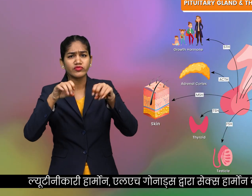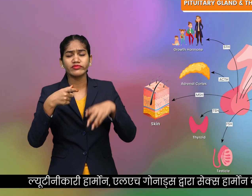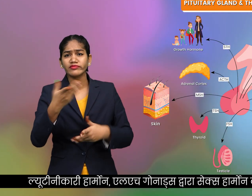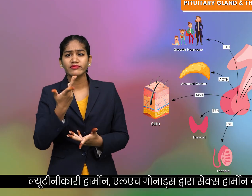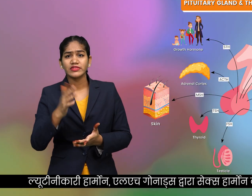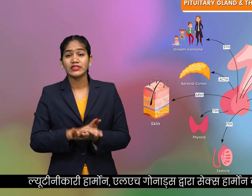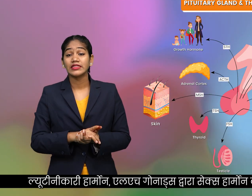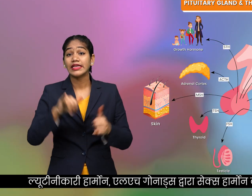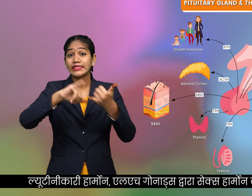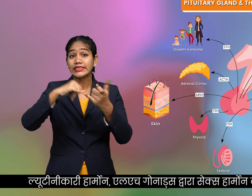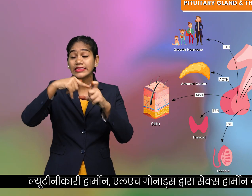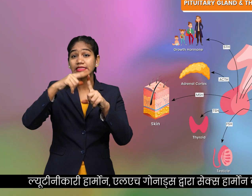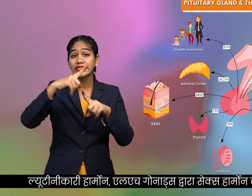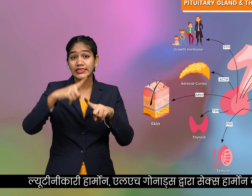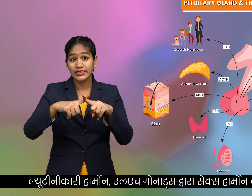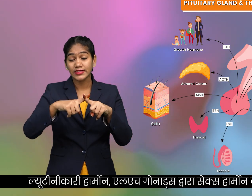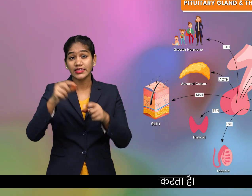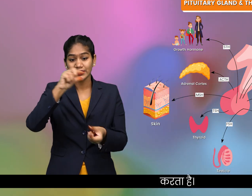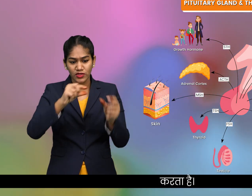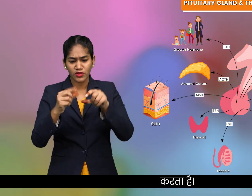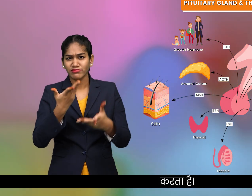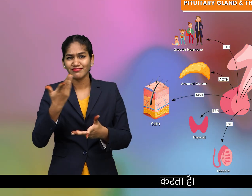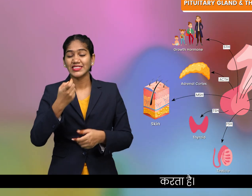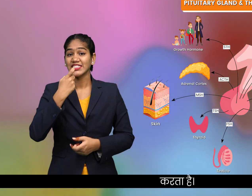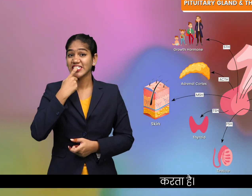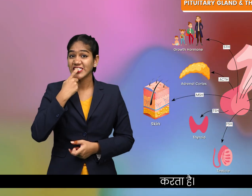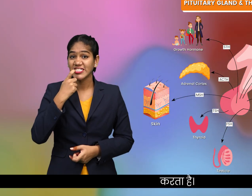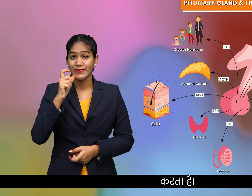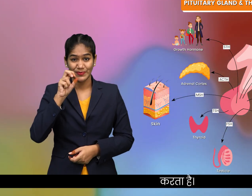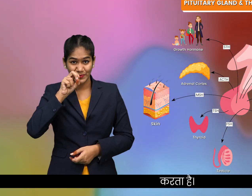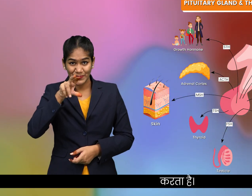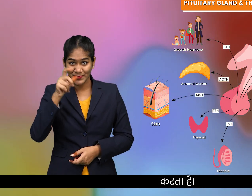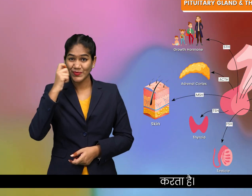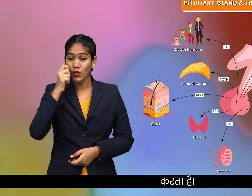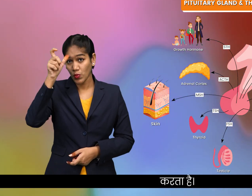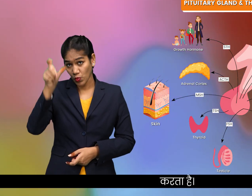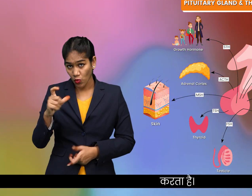के स्राव को उत्तेजित करता है।